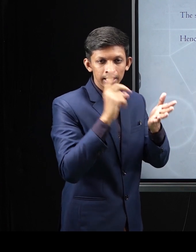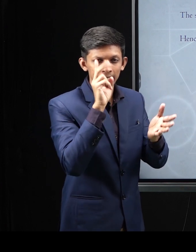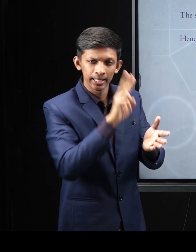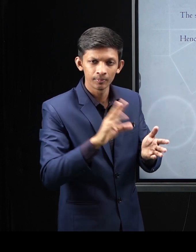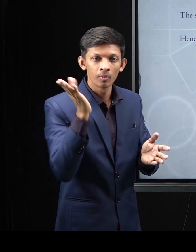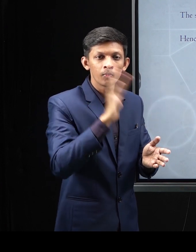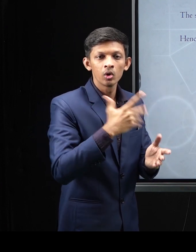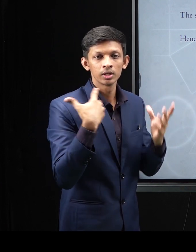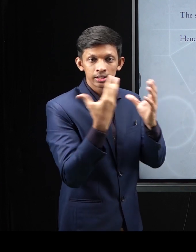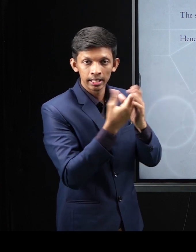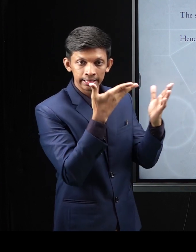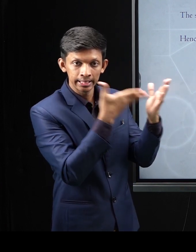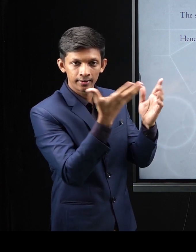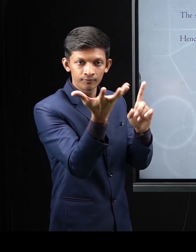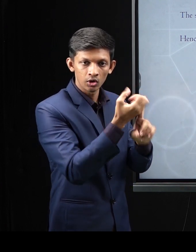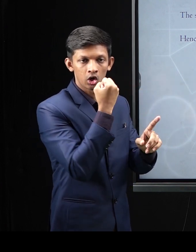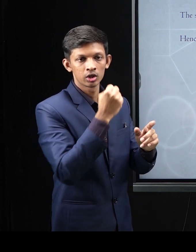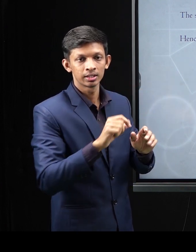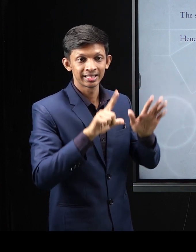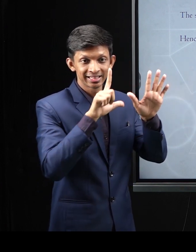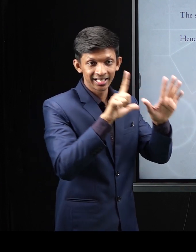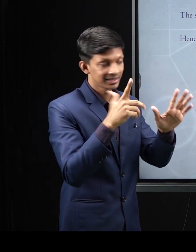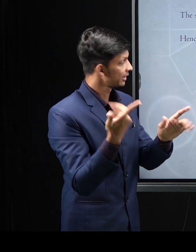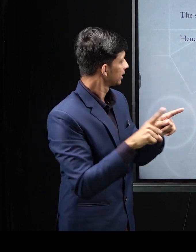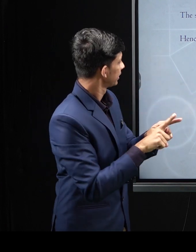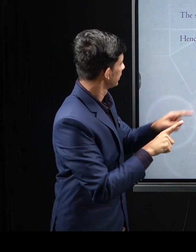square by r is equal to 91/3.